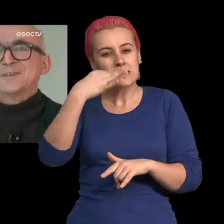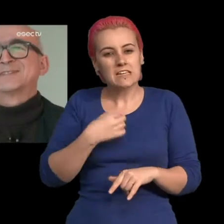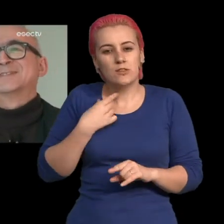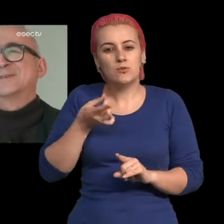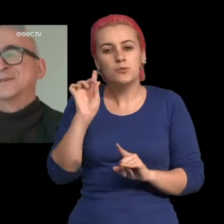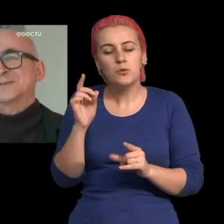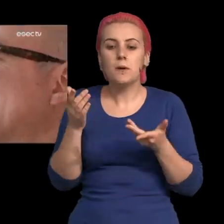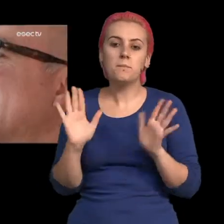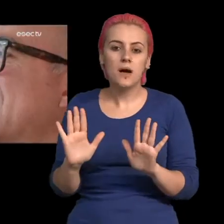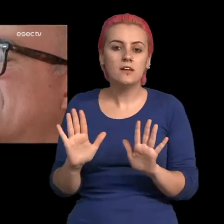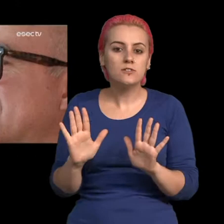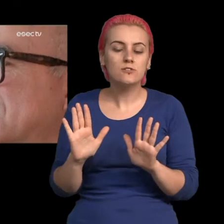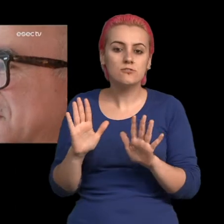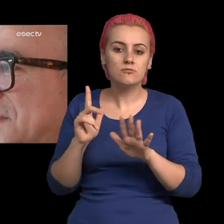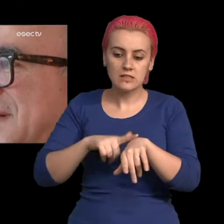estar convencido